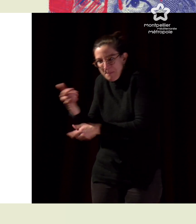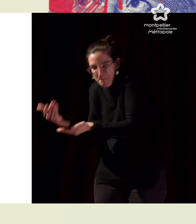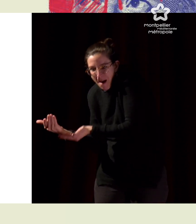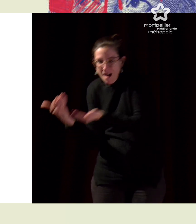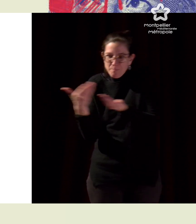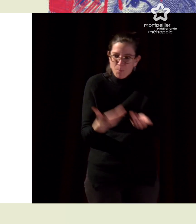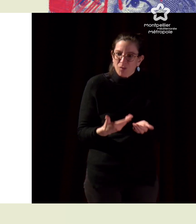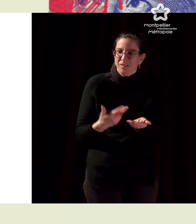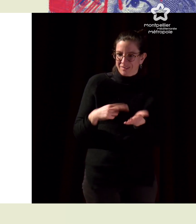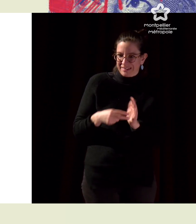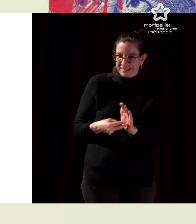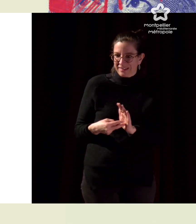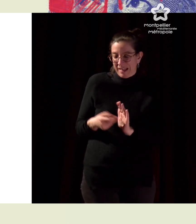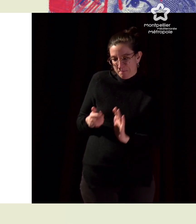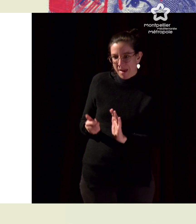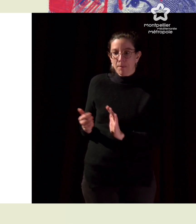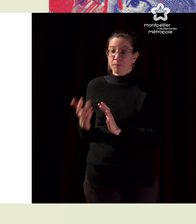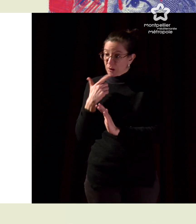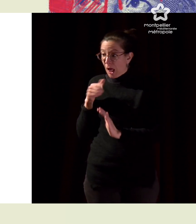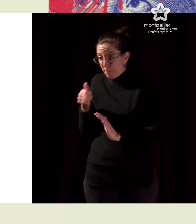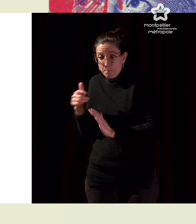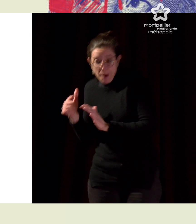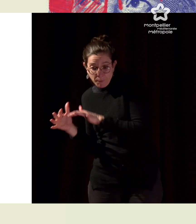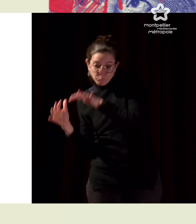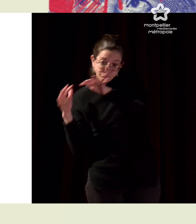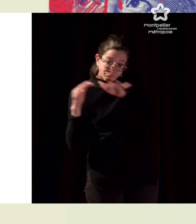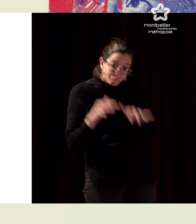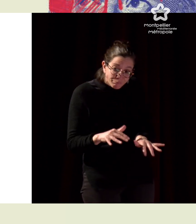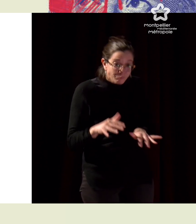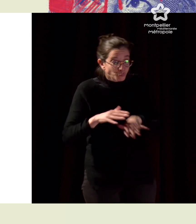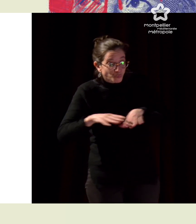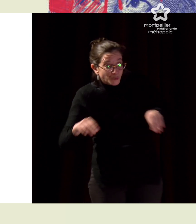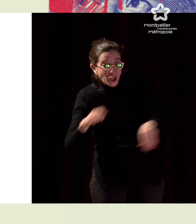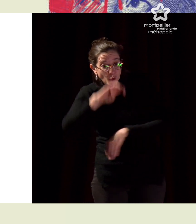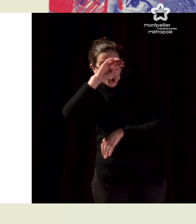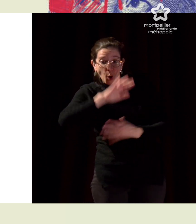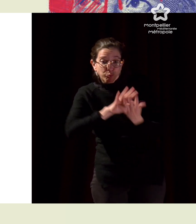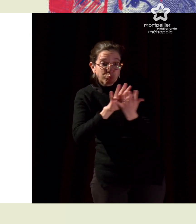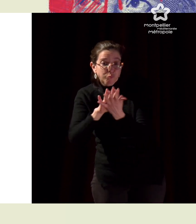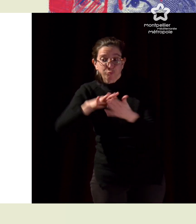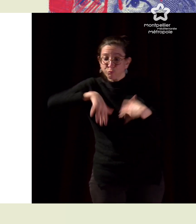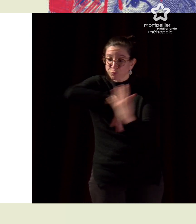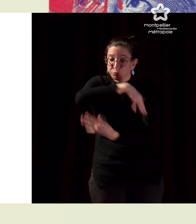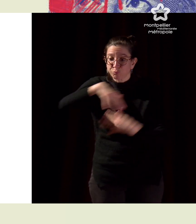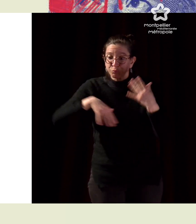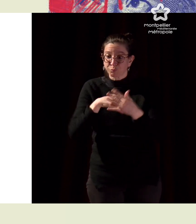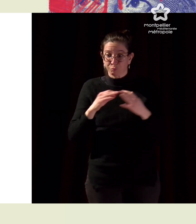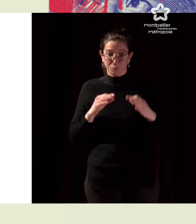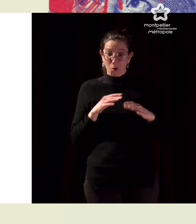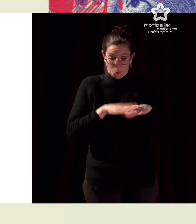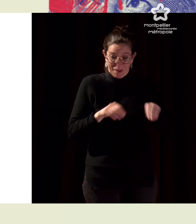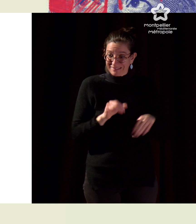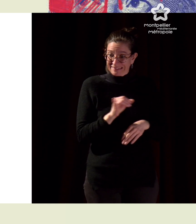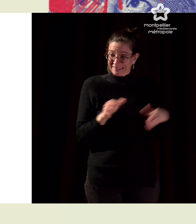après, arrivés sur place, ils se sont mélangés avec les populations qui étaient sur place, on dit les chasseurs-cueilleurs, donc qui étaient sur